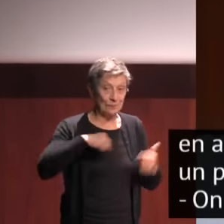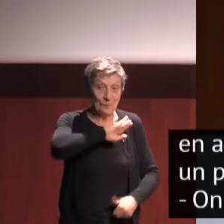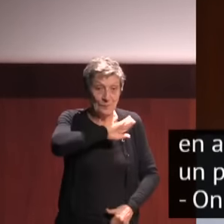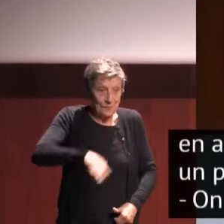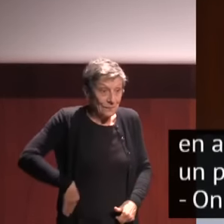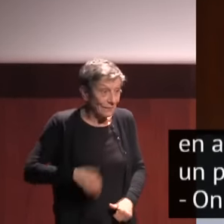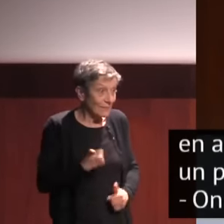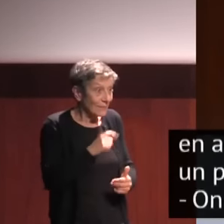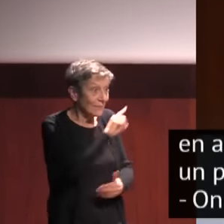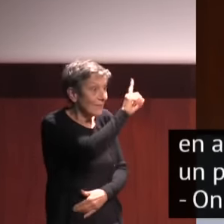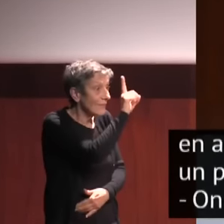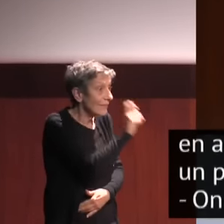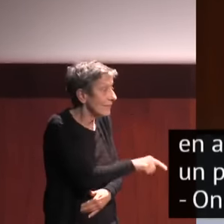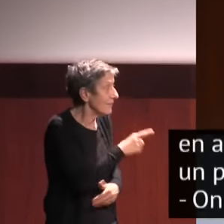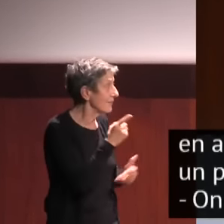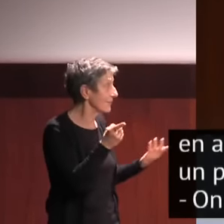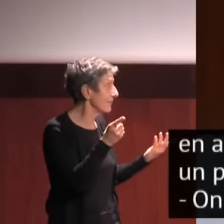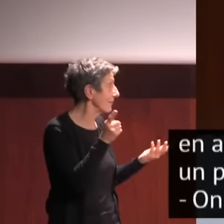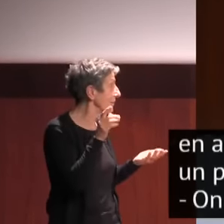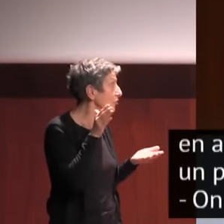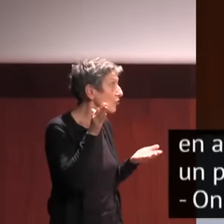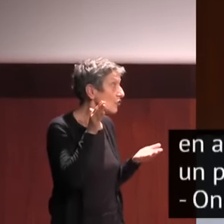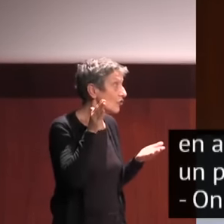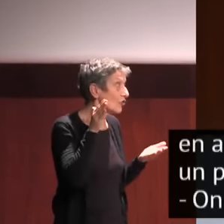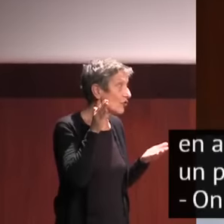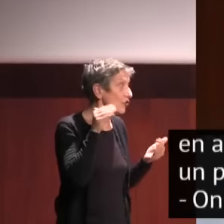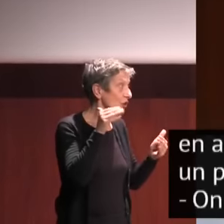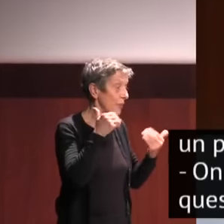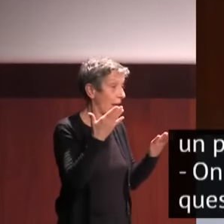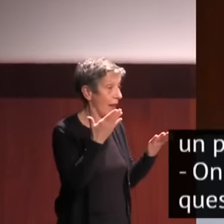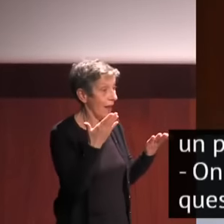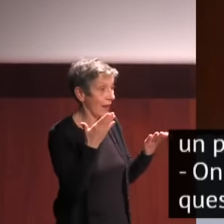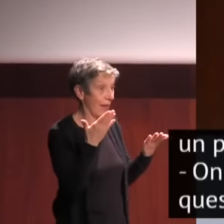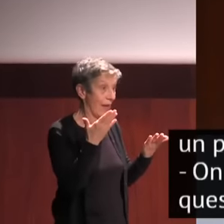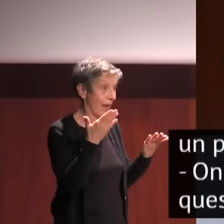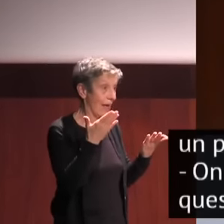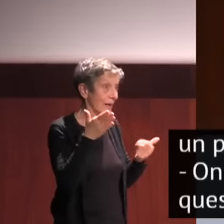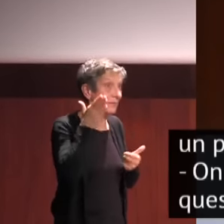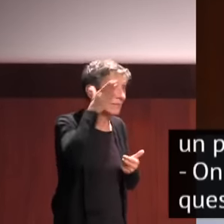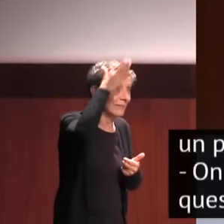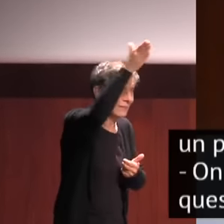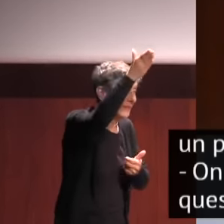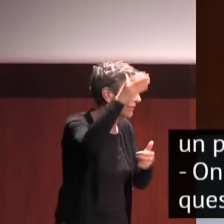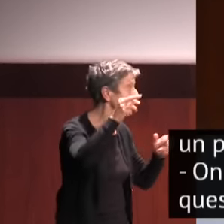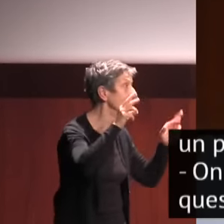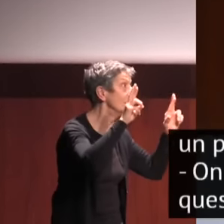peu, j'espère, heureuse et pleine de promesses pour le futur.